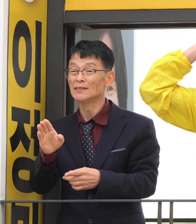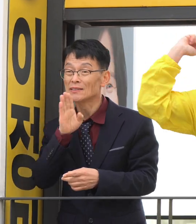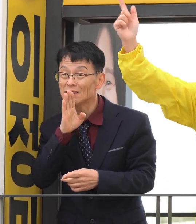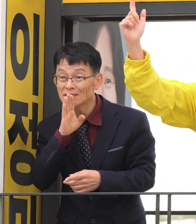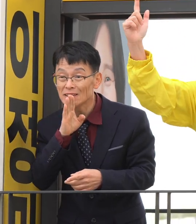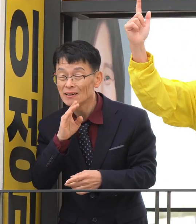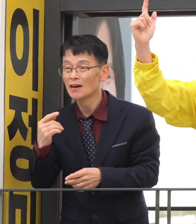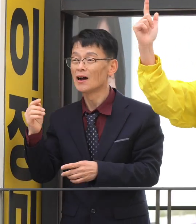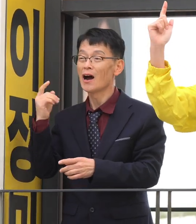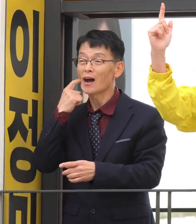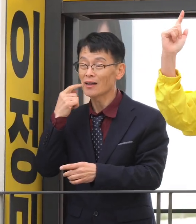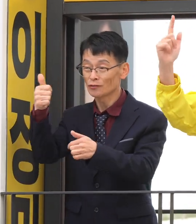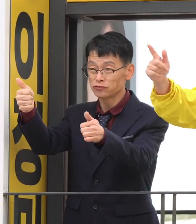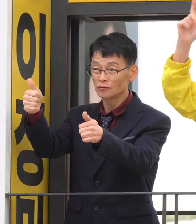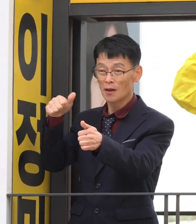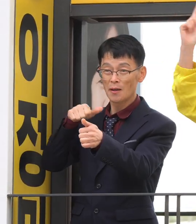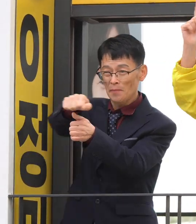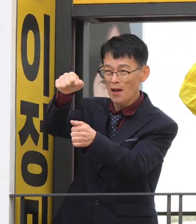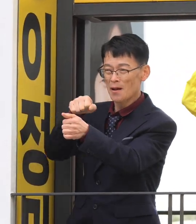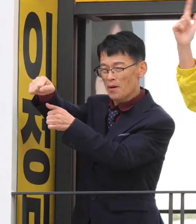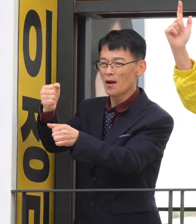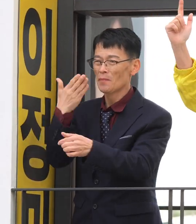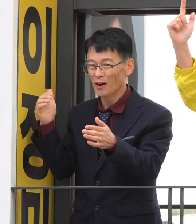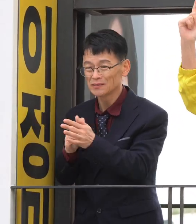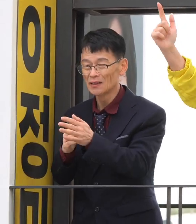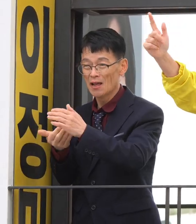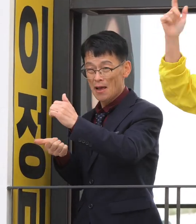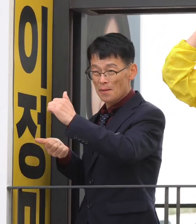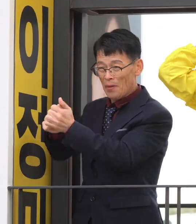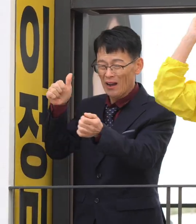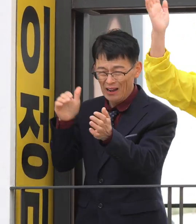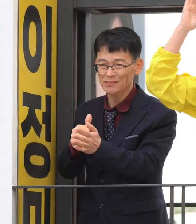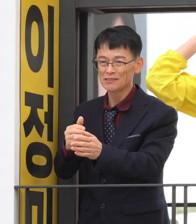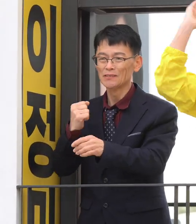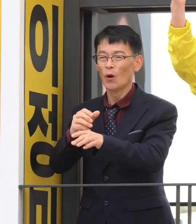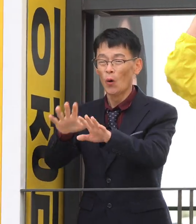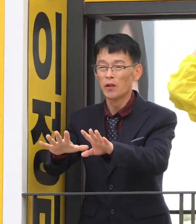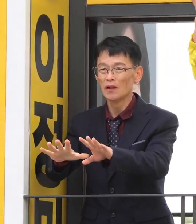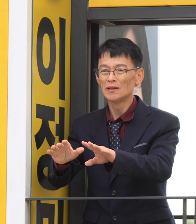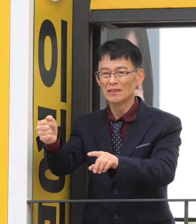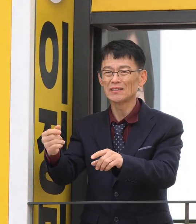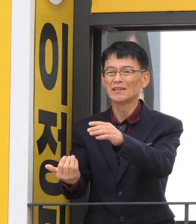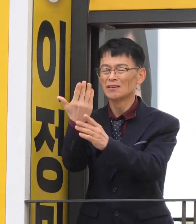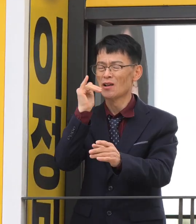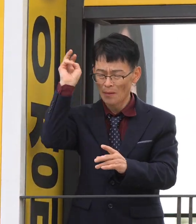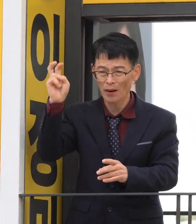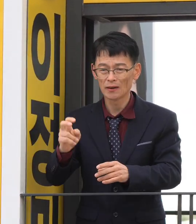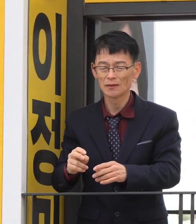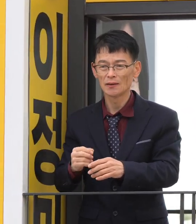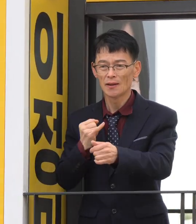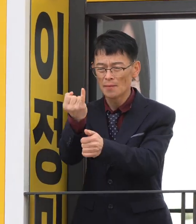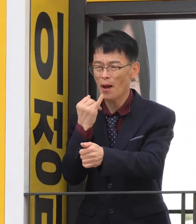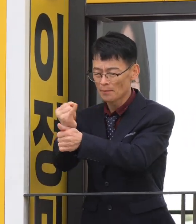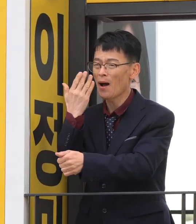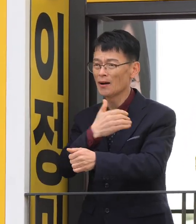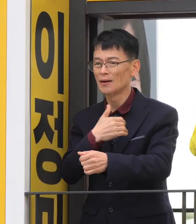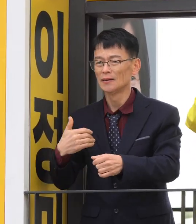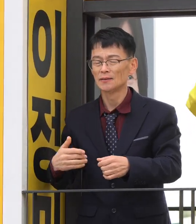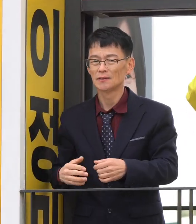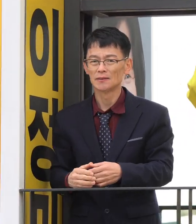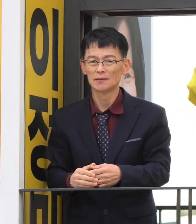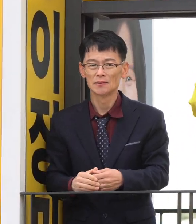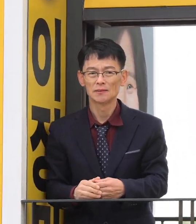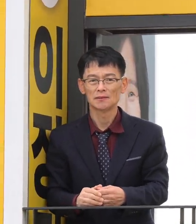진짜가 가짜를 이길 수 있는 막판 대역전극이 바로 오늘 일어나고 있습니다, 여러분.